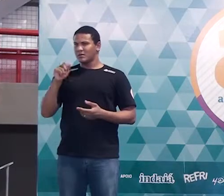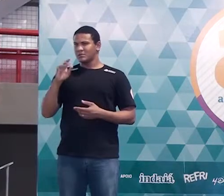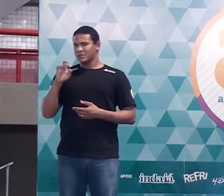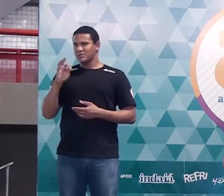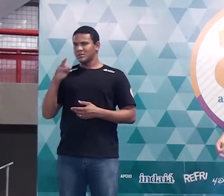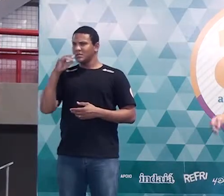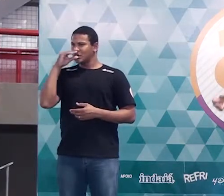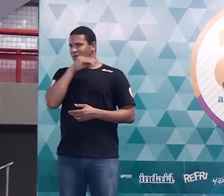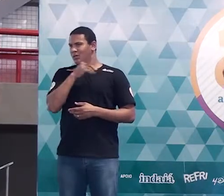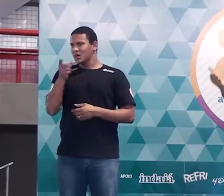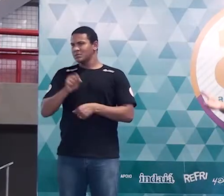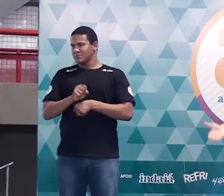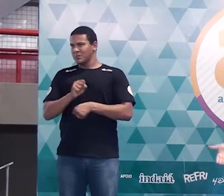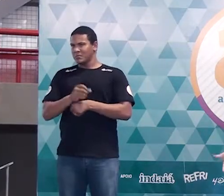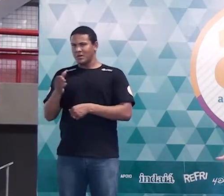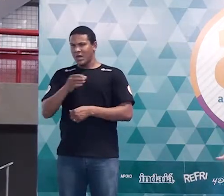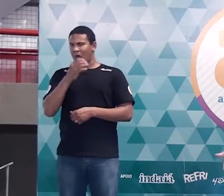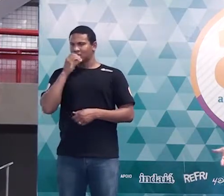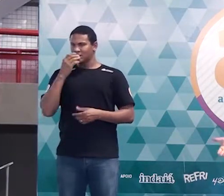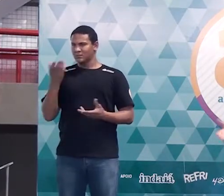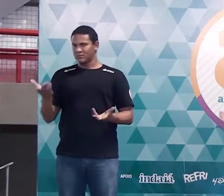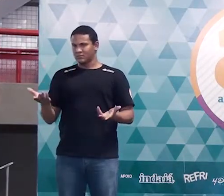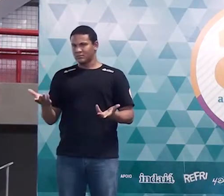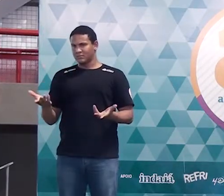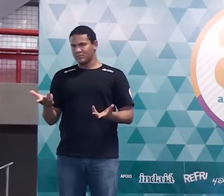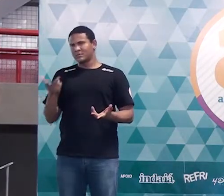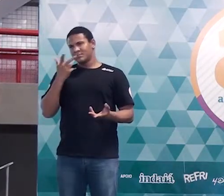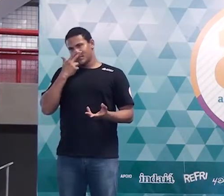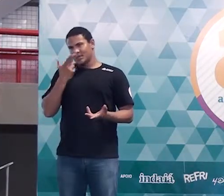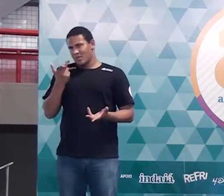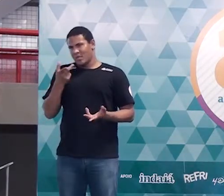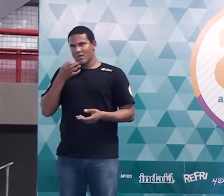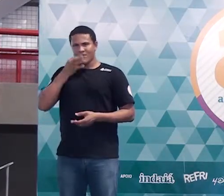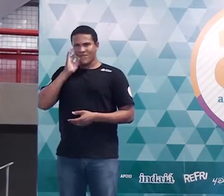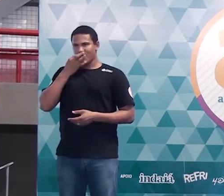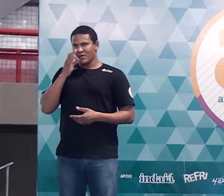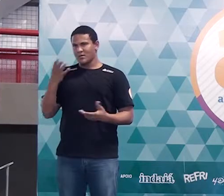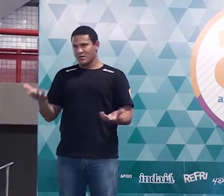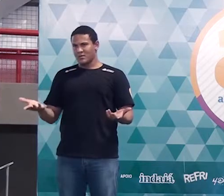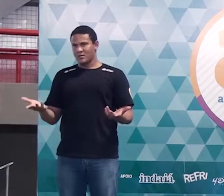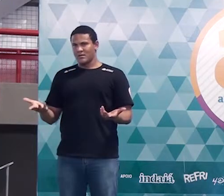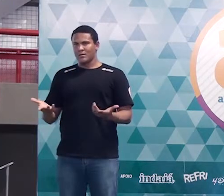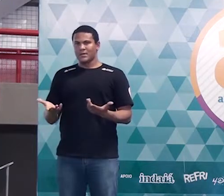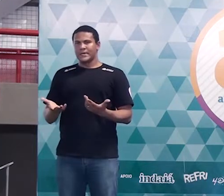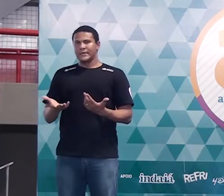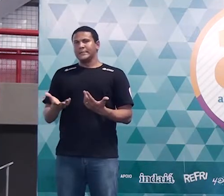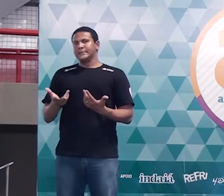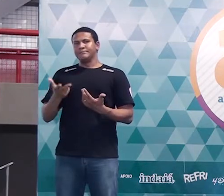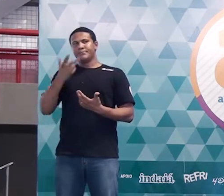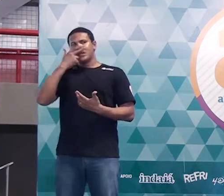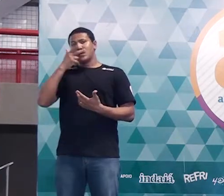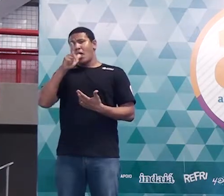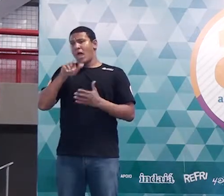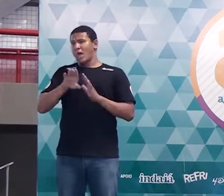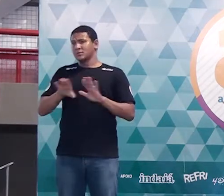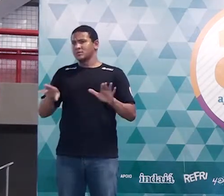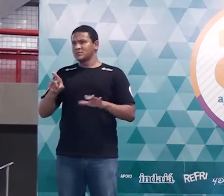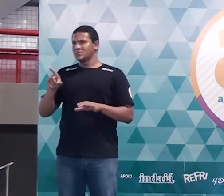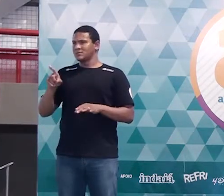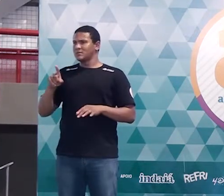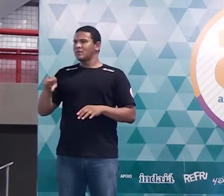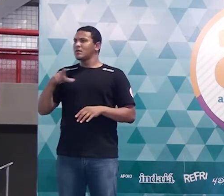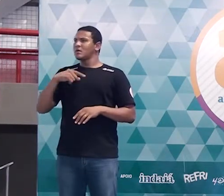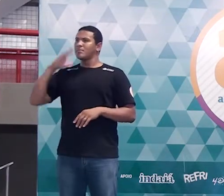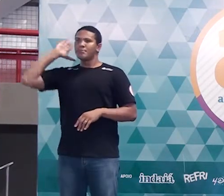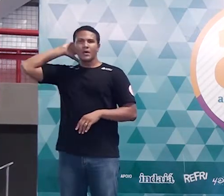você, né? Quer dizer, é para o café da manhã. Então essas variações, quem aqui é de Belém do